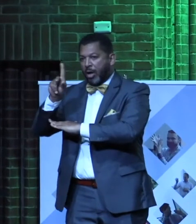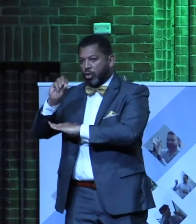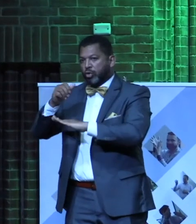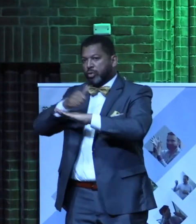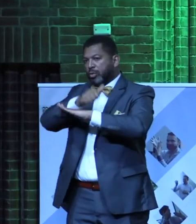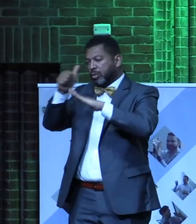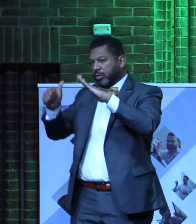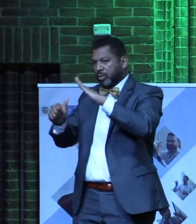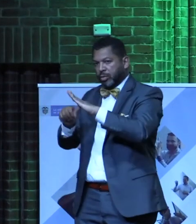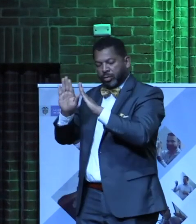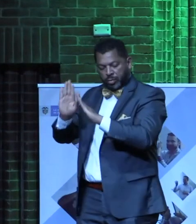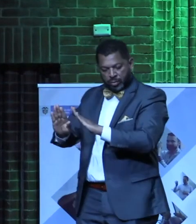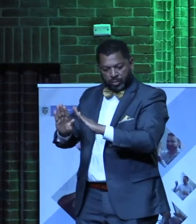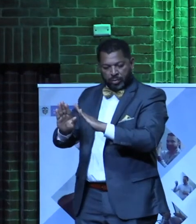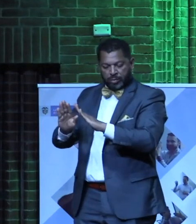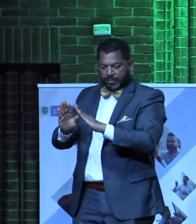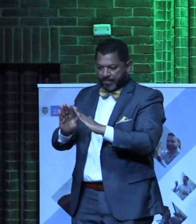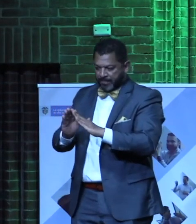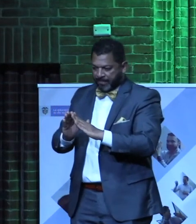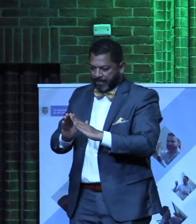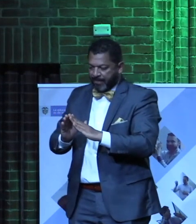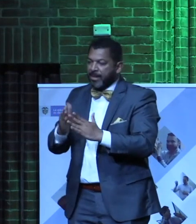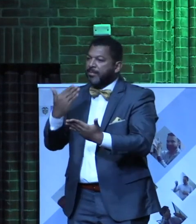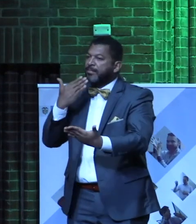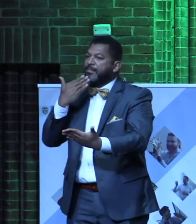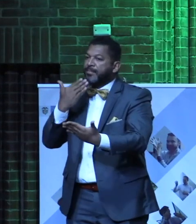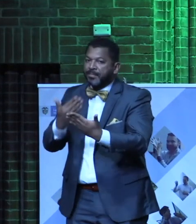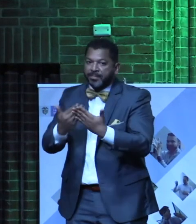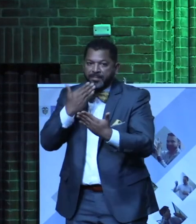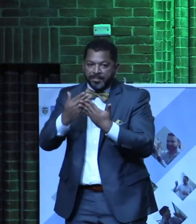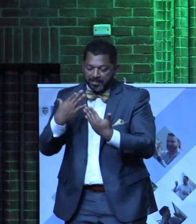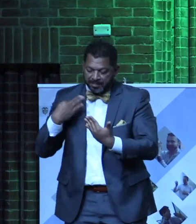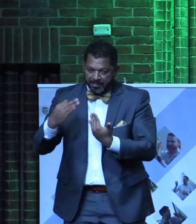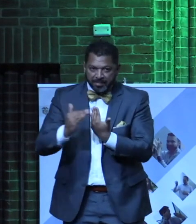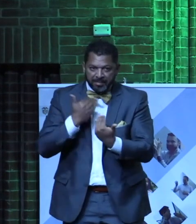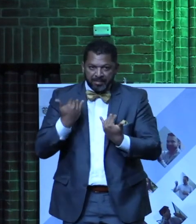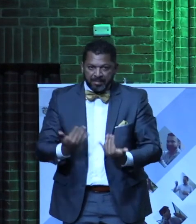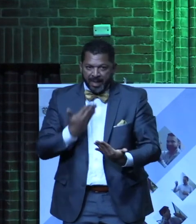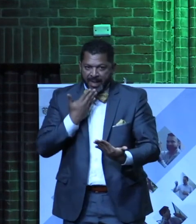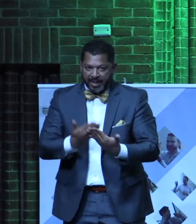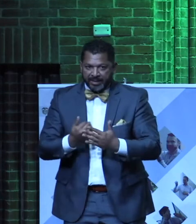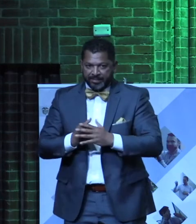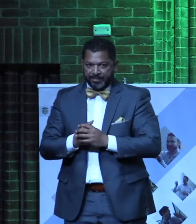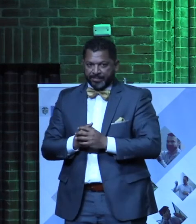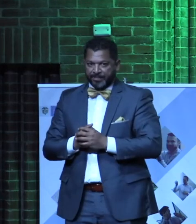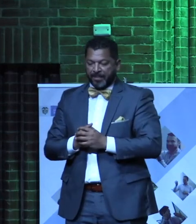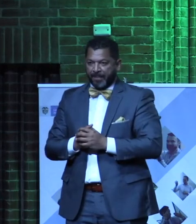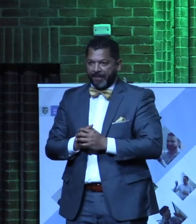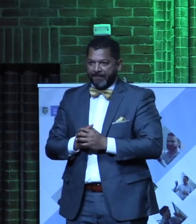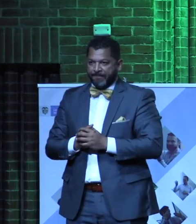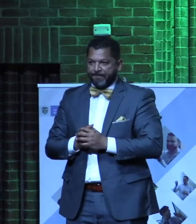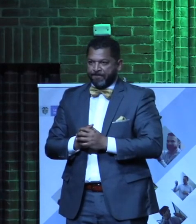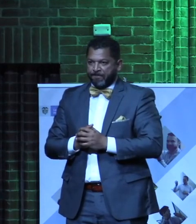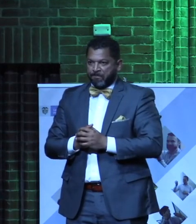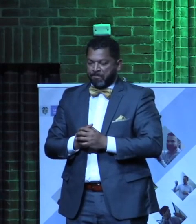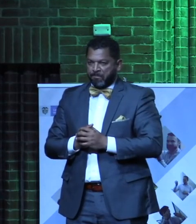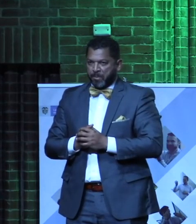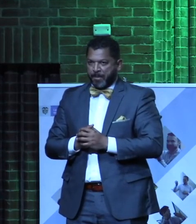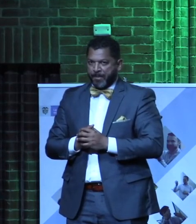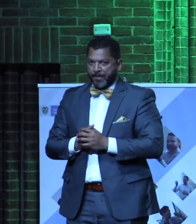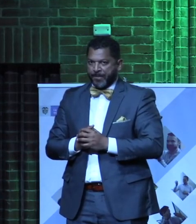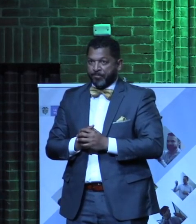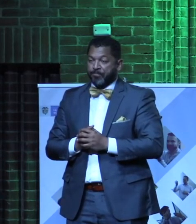subdirectora de Gestión Técnica, Laura Ochoa. Agradecerles por la invitación. Creo que no